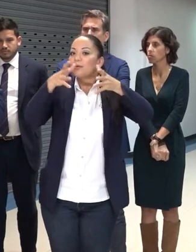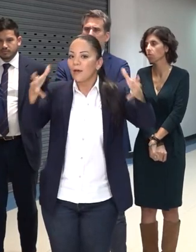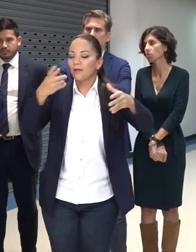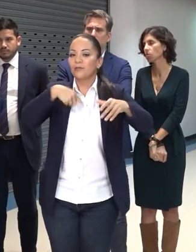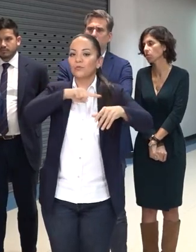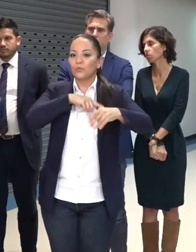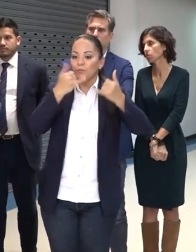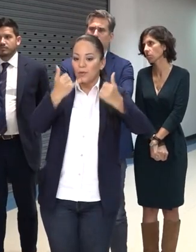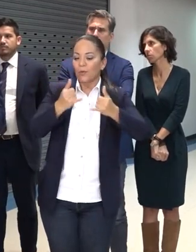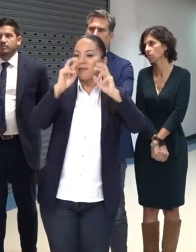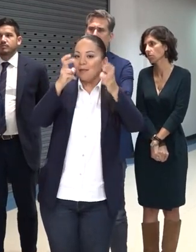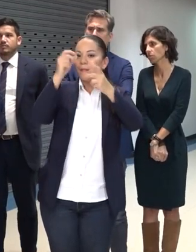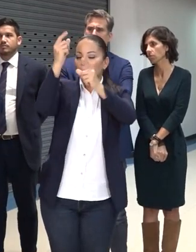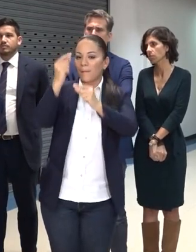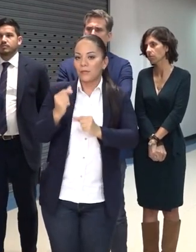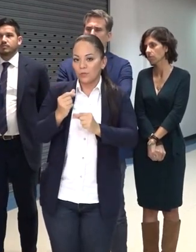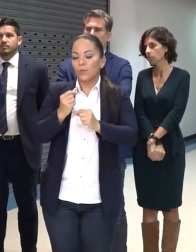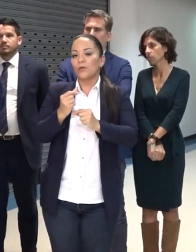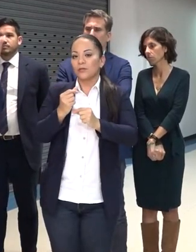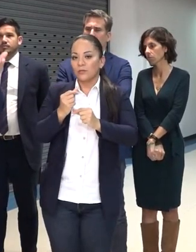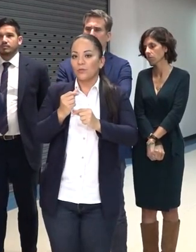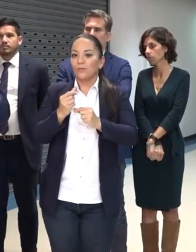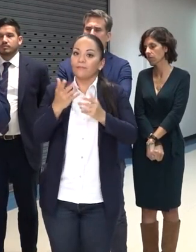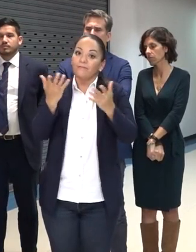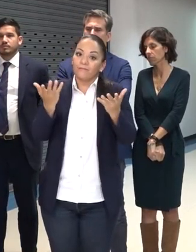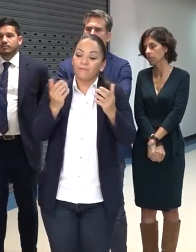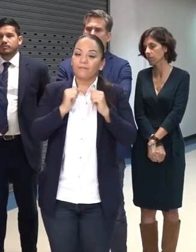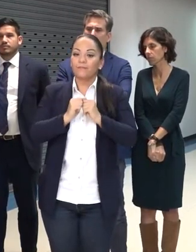con el presupuesto, de acuerdo a una institución